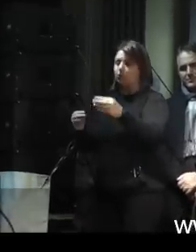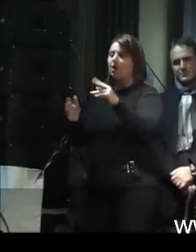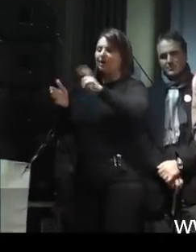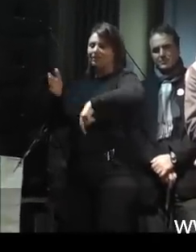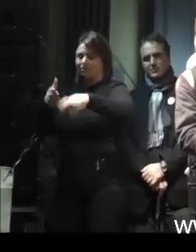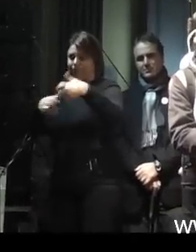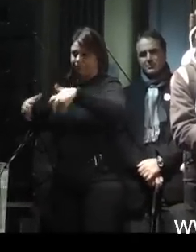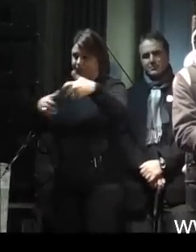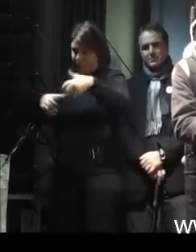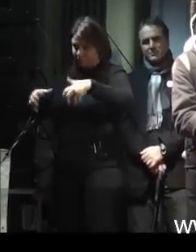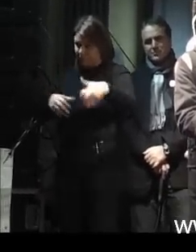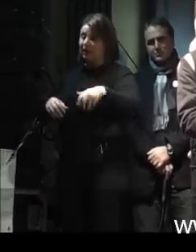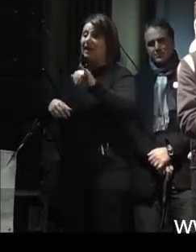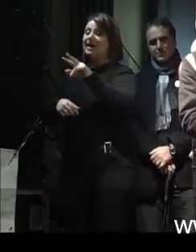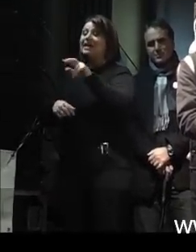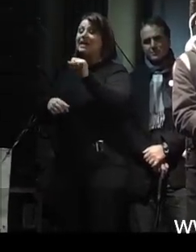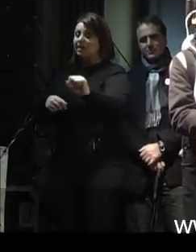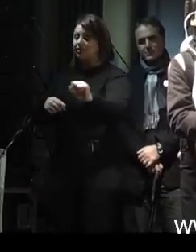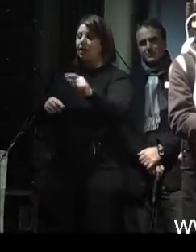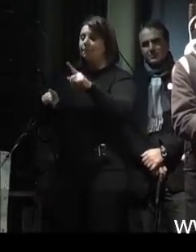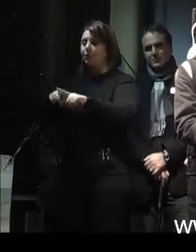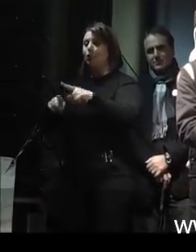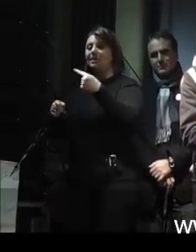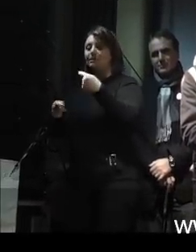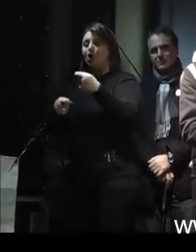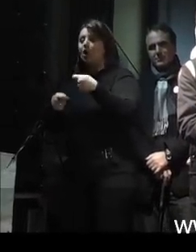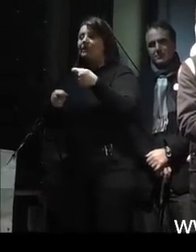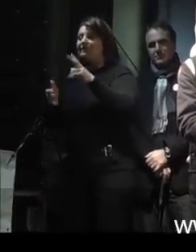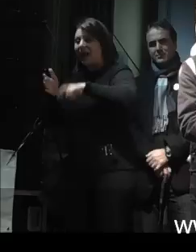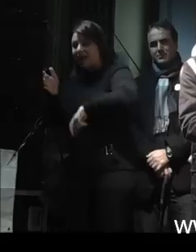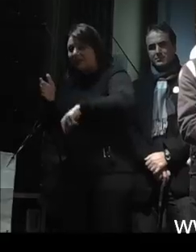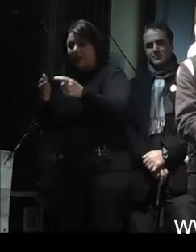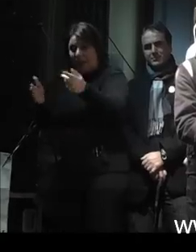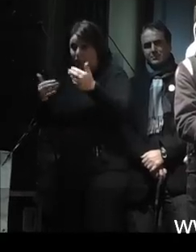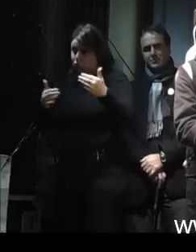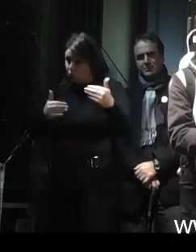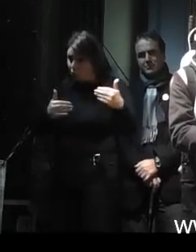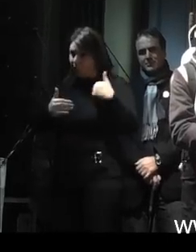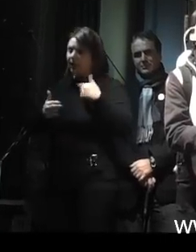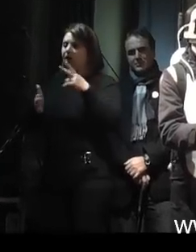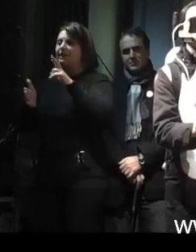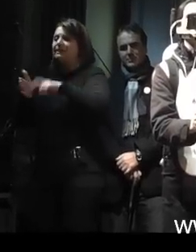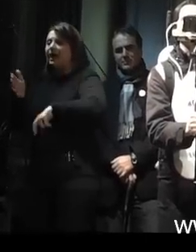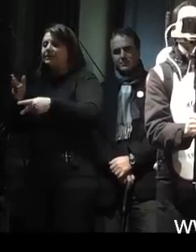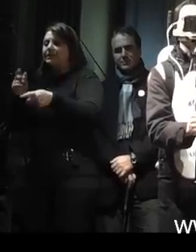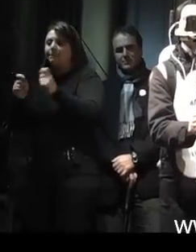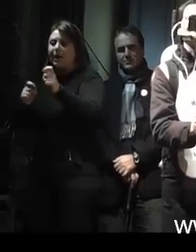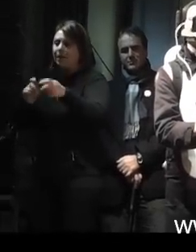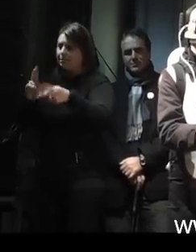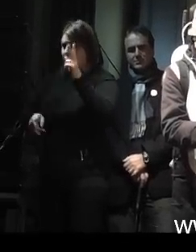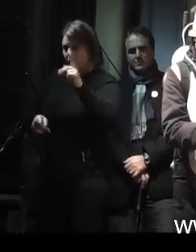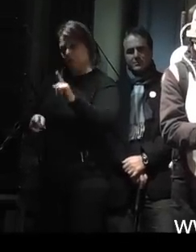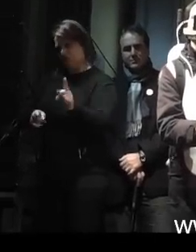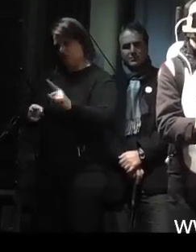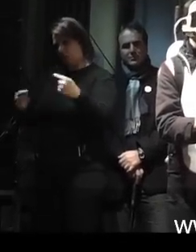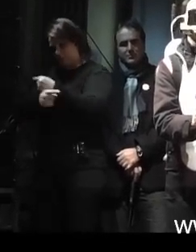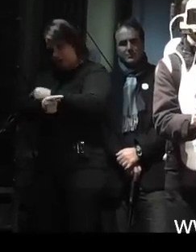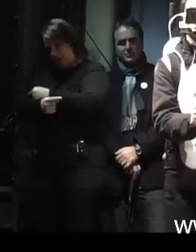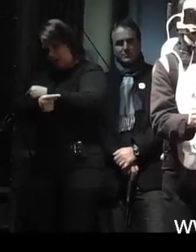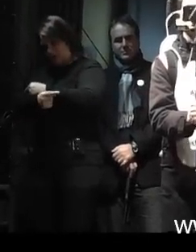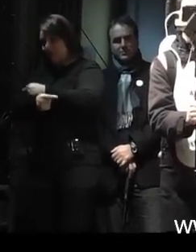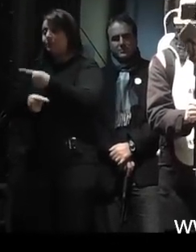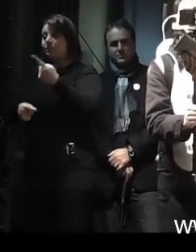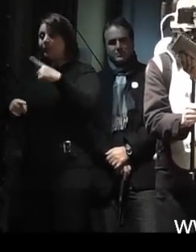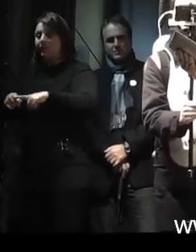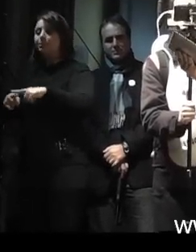eliminazione dell'IRA, una tassa sui costi, più assumi più paghi tasse, è pazzesca questa cosa. Defiscalizzazione dei redditi nei primi